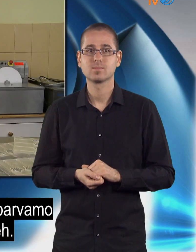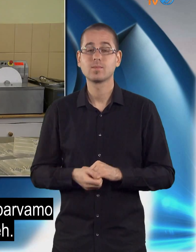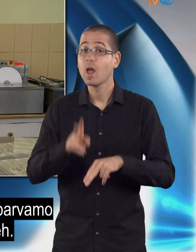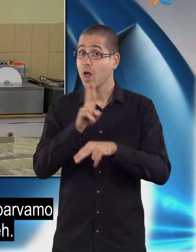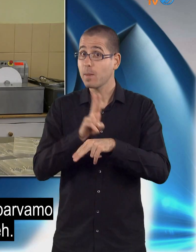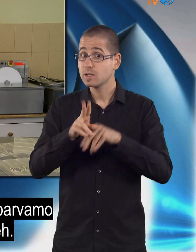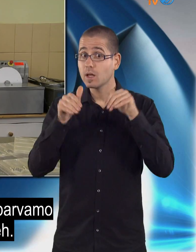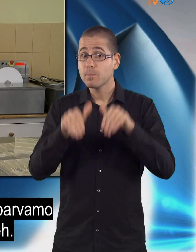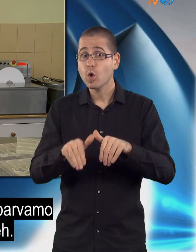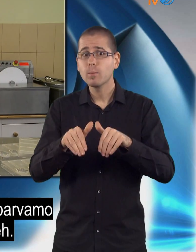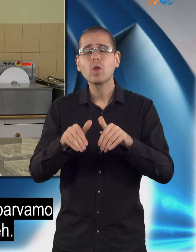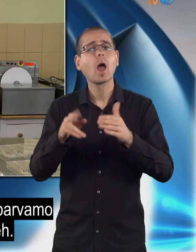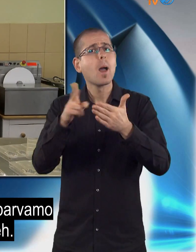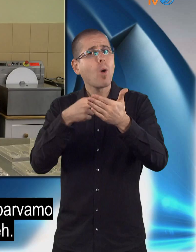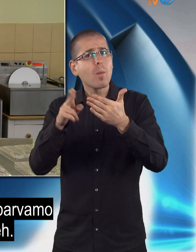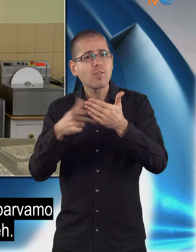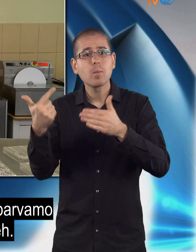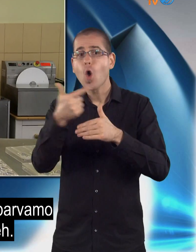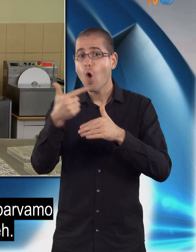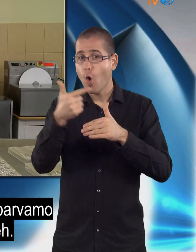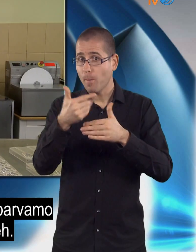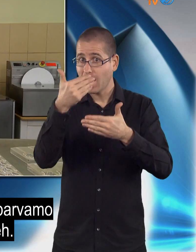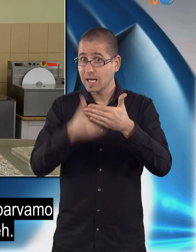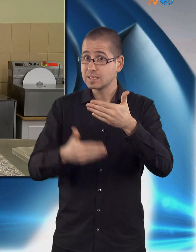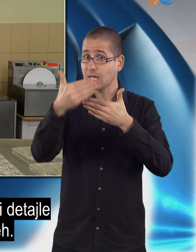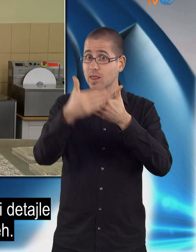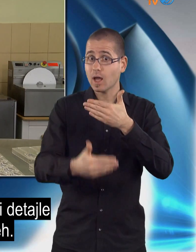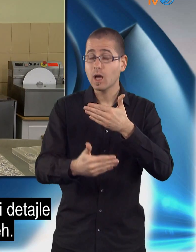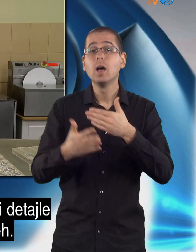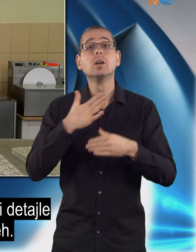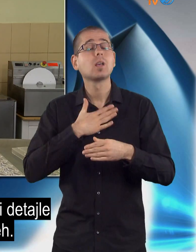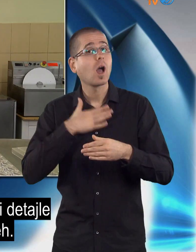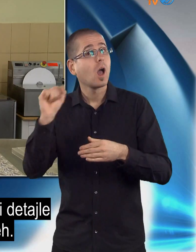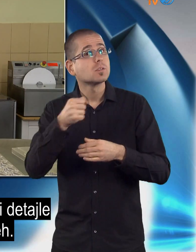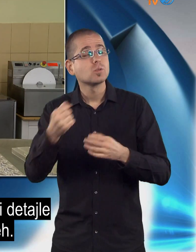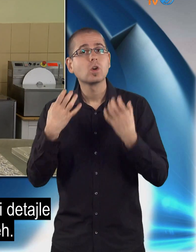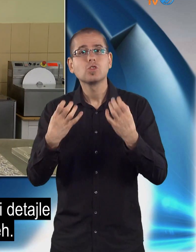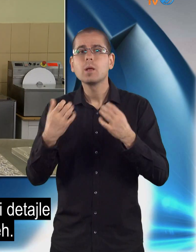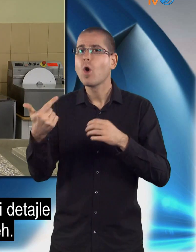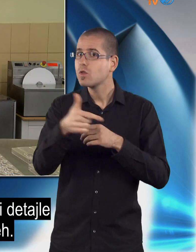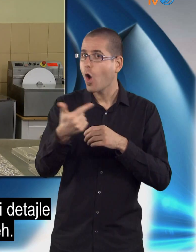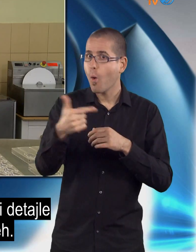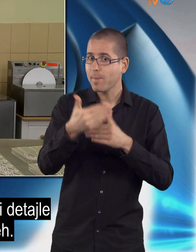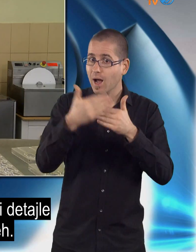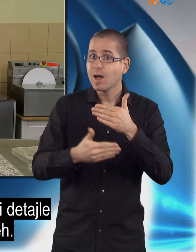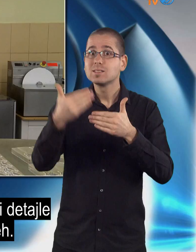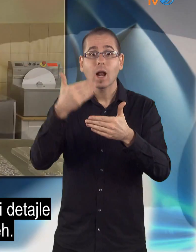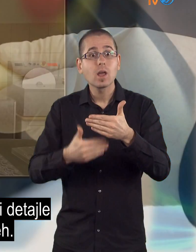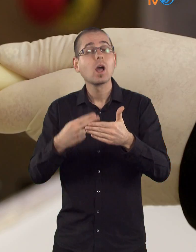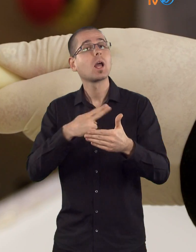Paziti moramo, da obarvamo na obeh straneh, zaradi tega, ker želimo na obeh straneh imeti